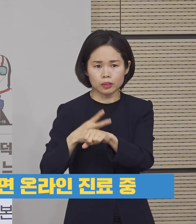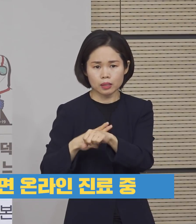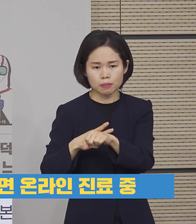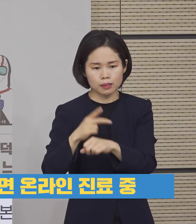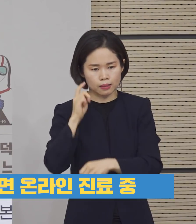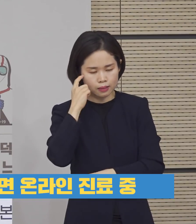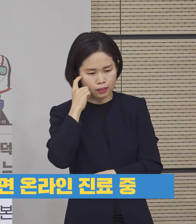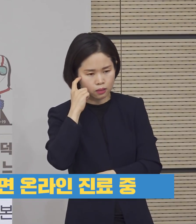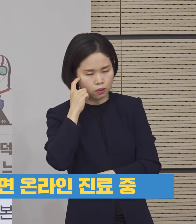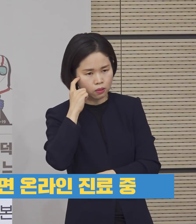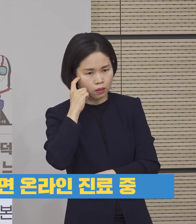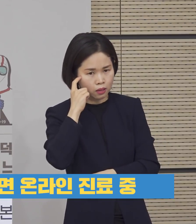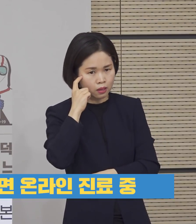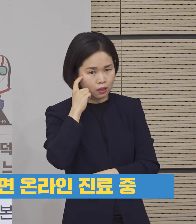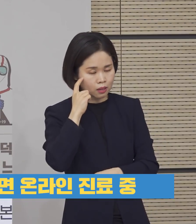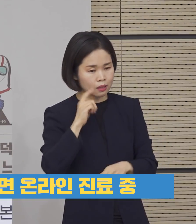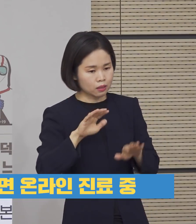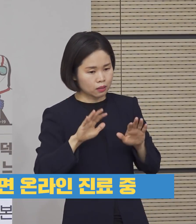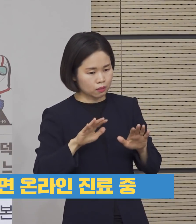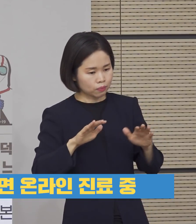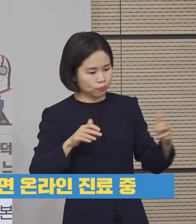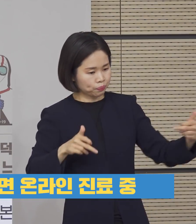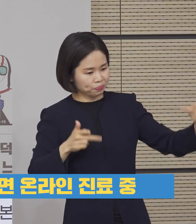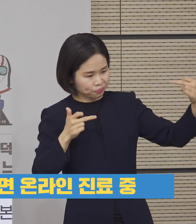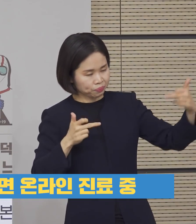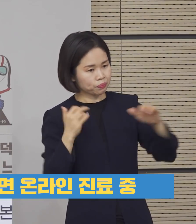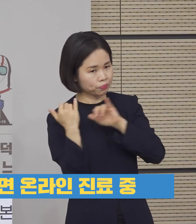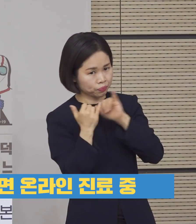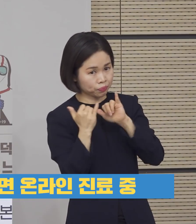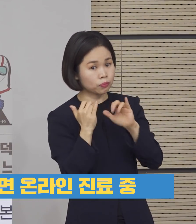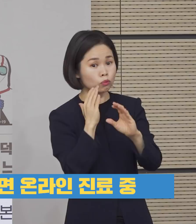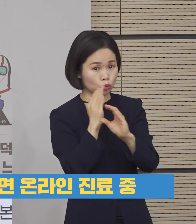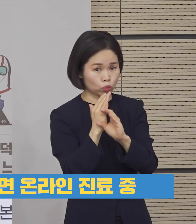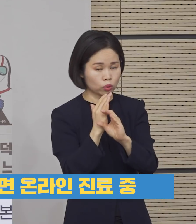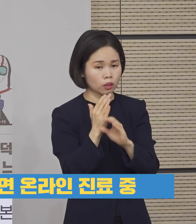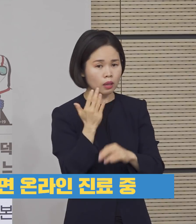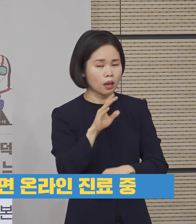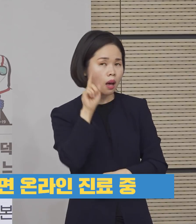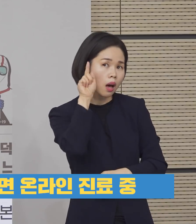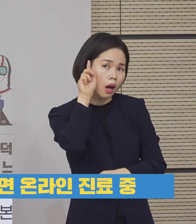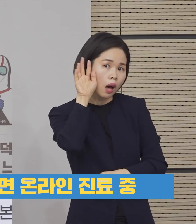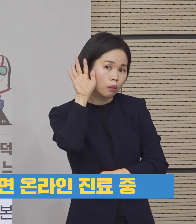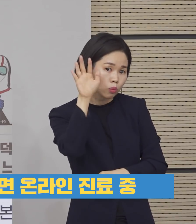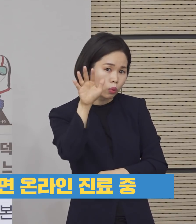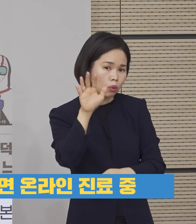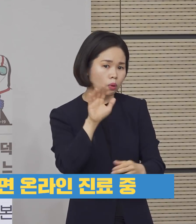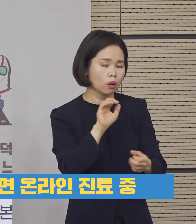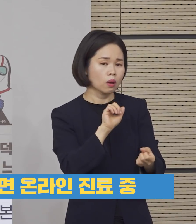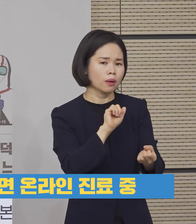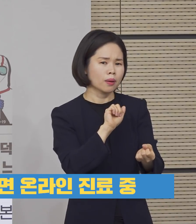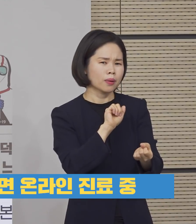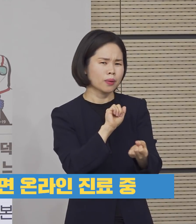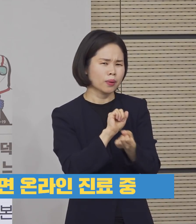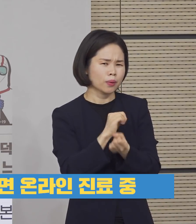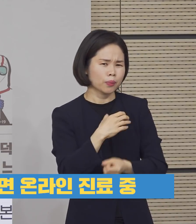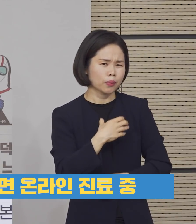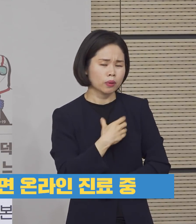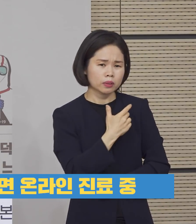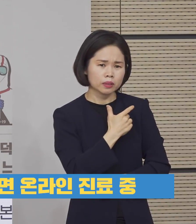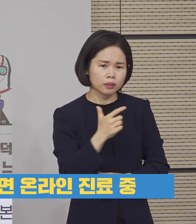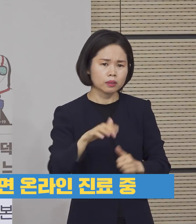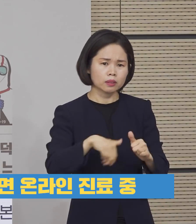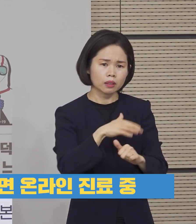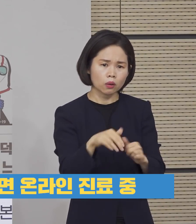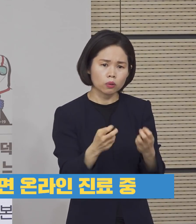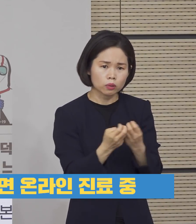이 비대면의 온라인 진료가 이루어지고 있습니다. 당분간 이러한 코로나19의